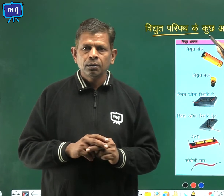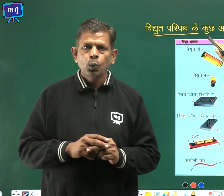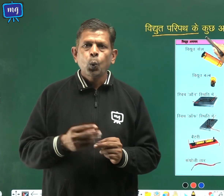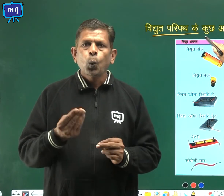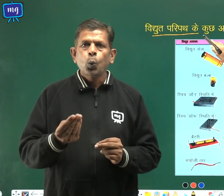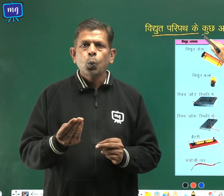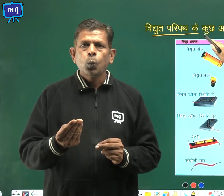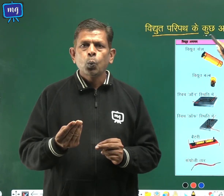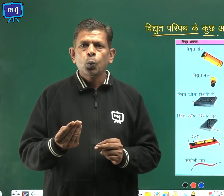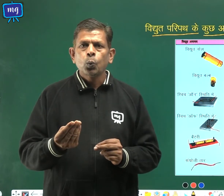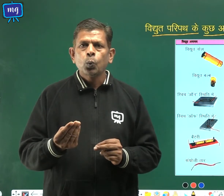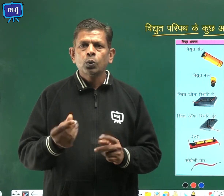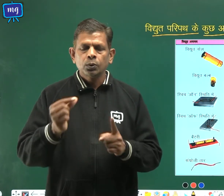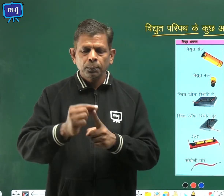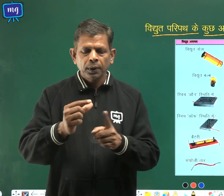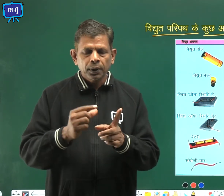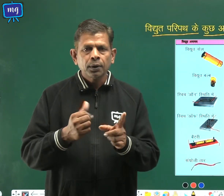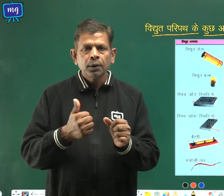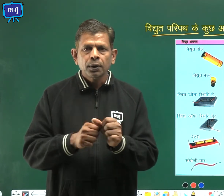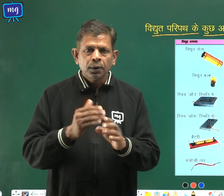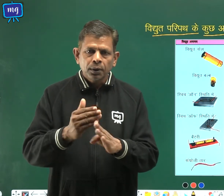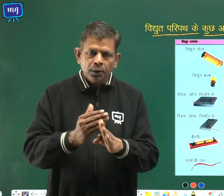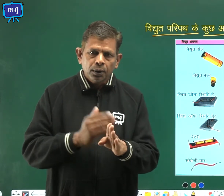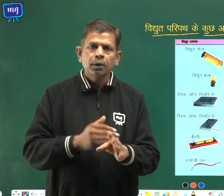कुछ अवयवों के